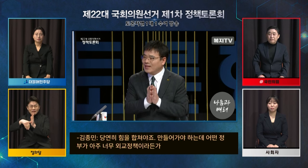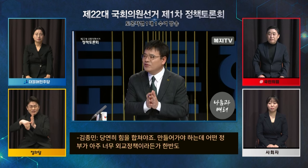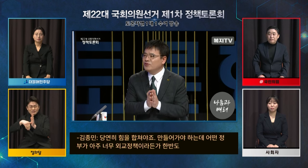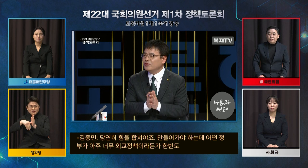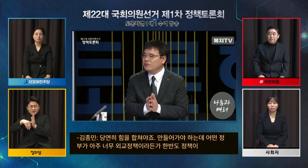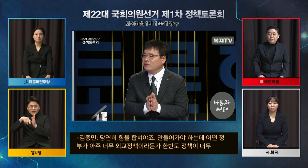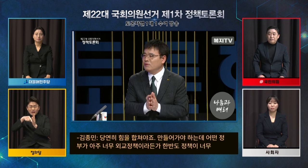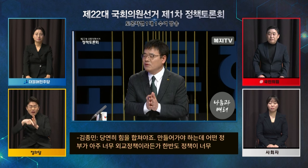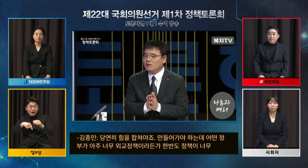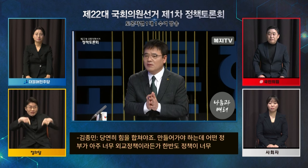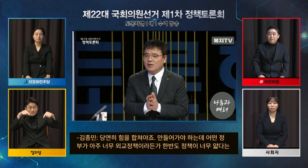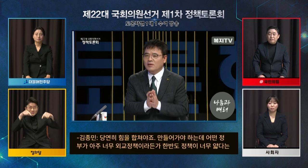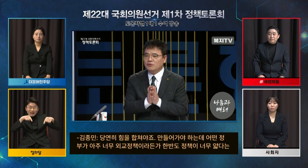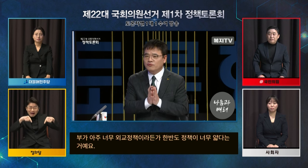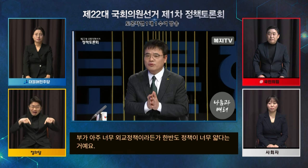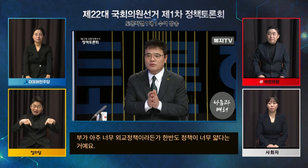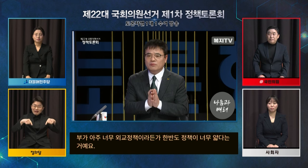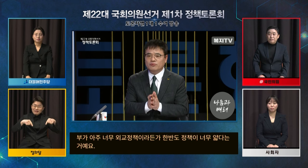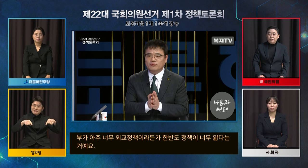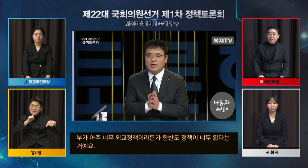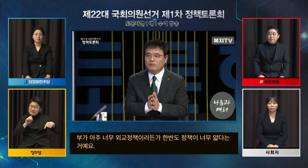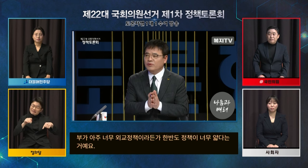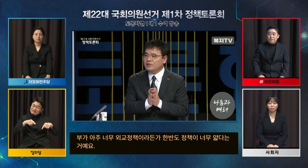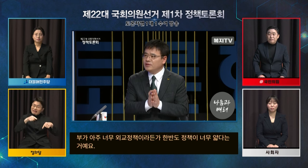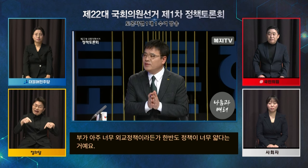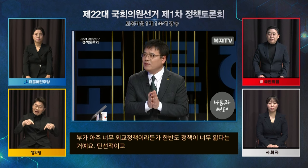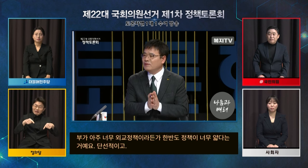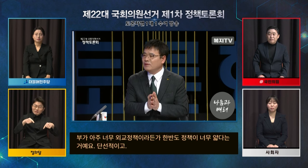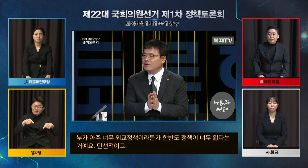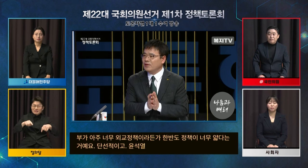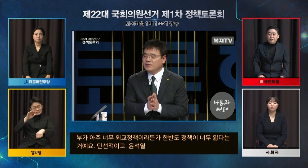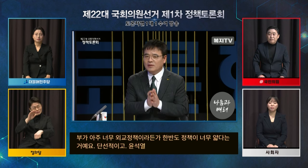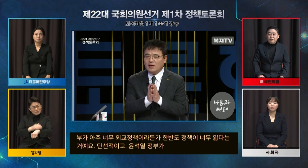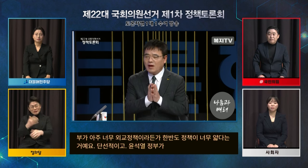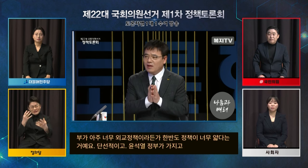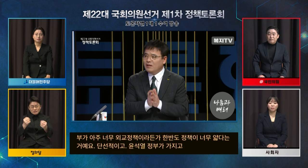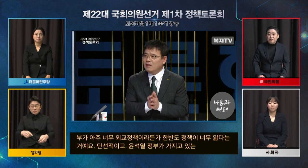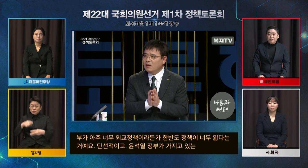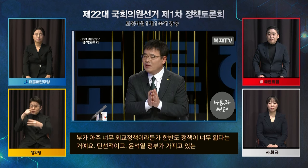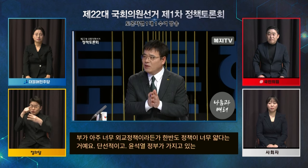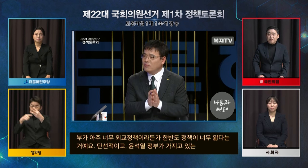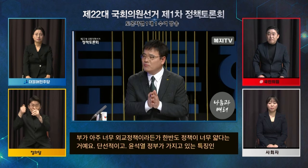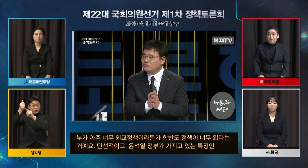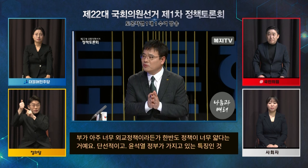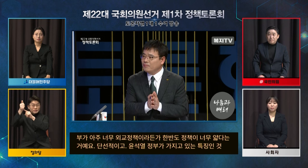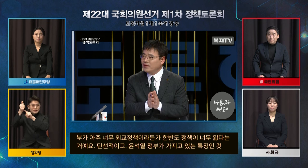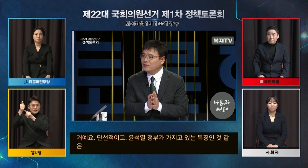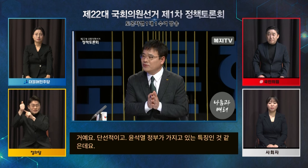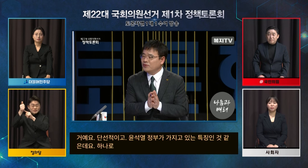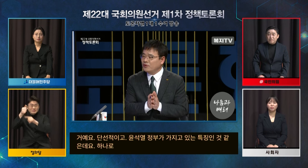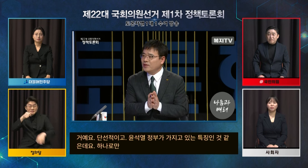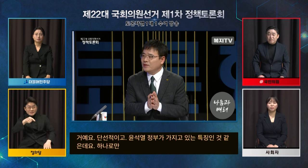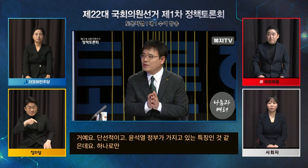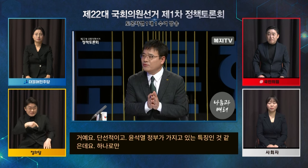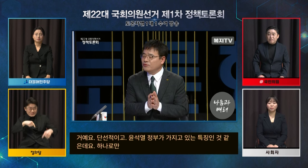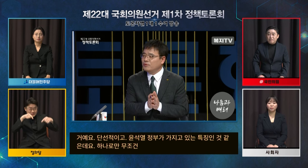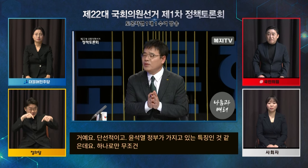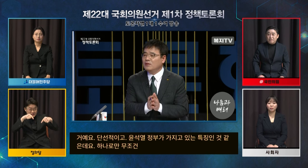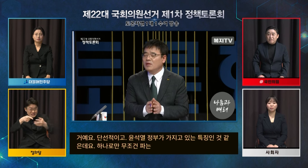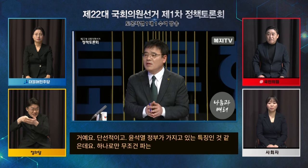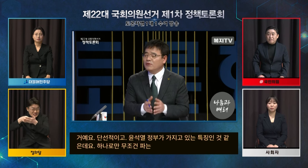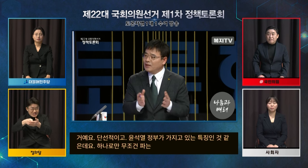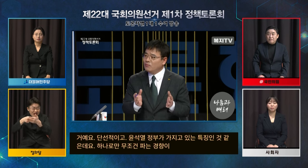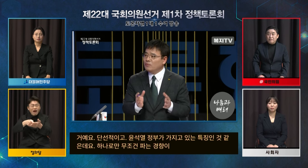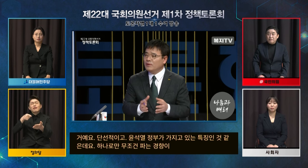굉장히 단선적이고 약간 윤석열 정부가 갖고 있는 특징인 것 같은데요. 굉장히 하나로만 무조건 파는 그런 경향이 있다는 거죠.